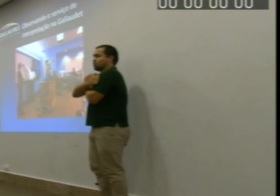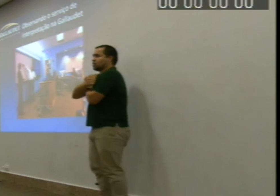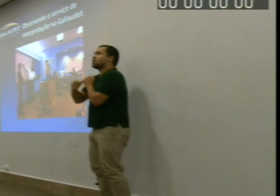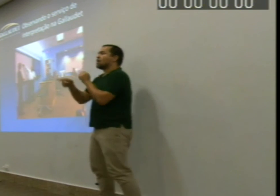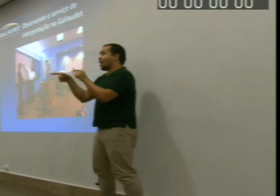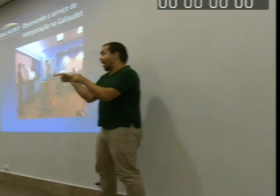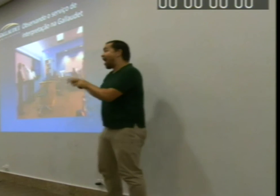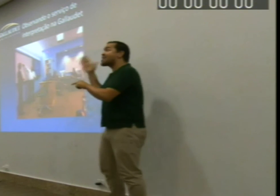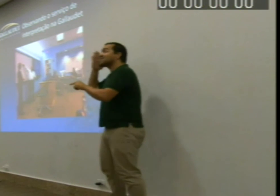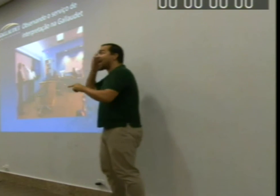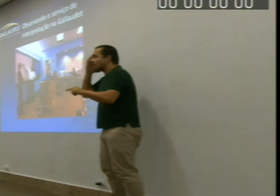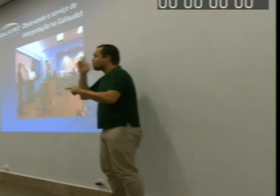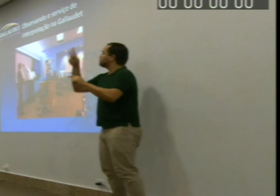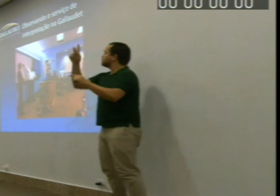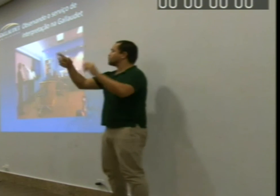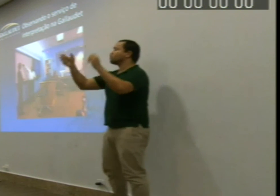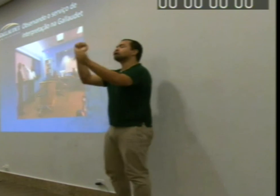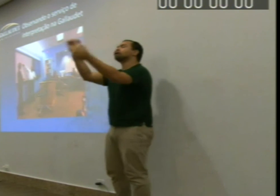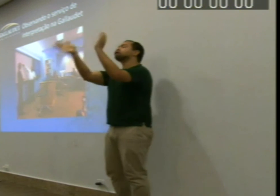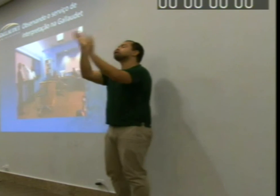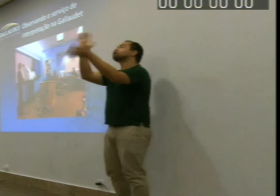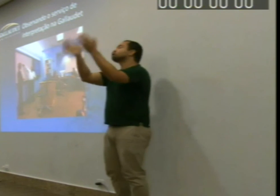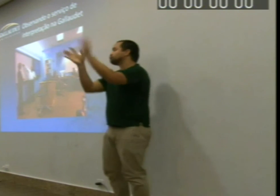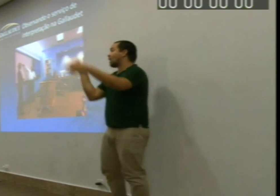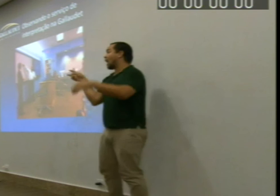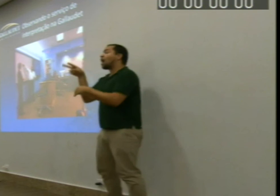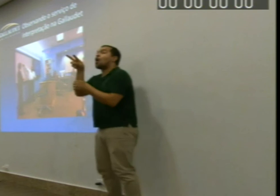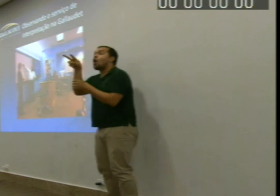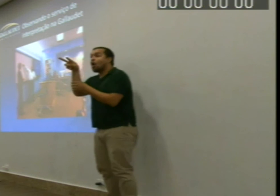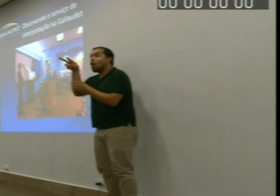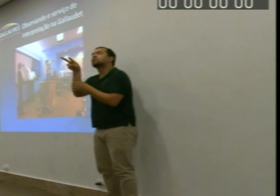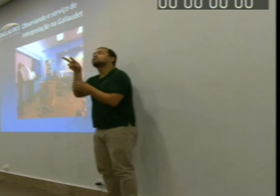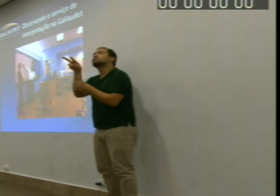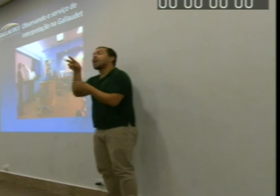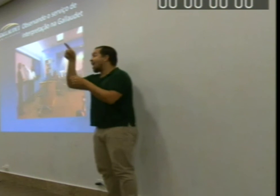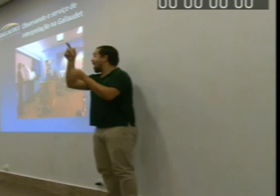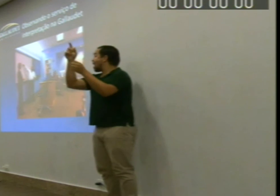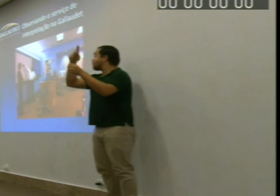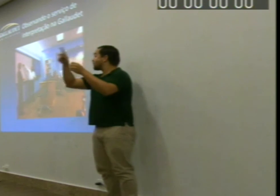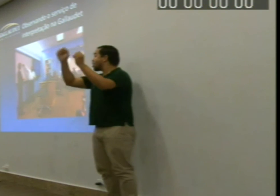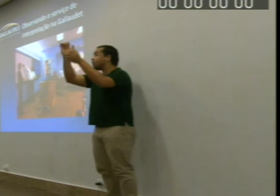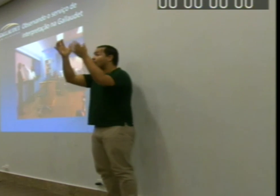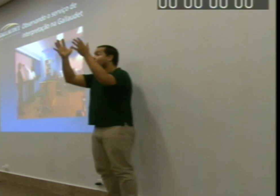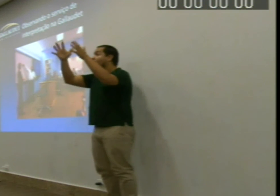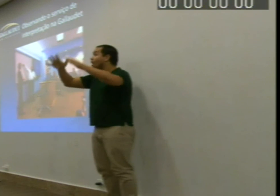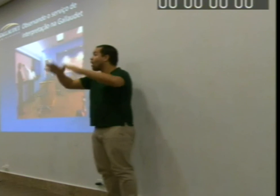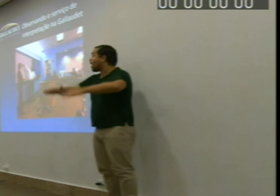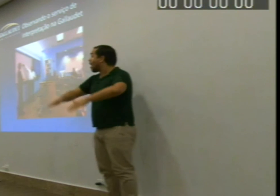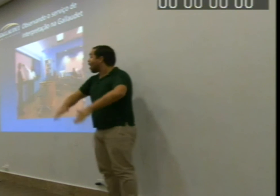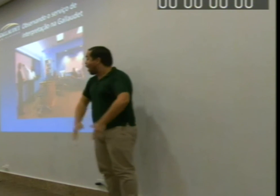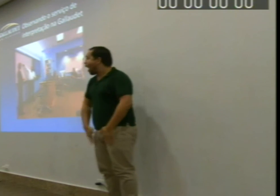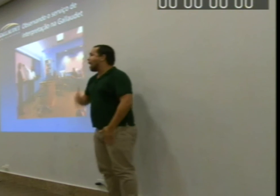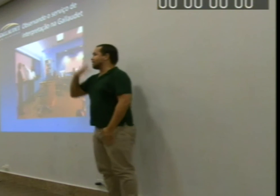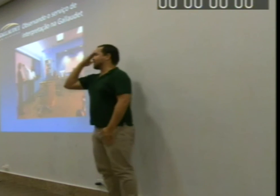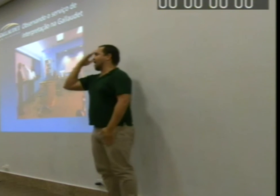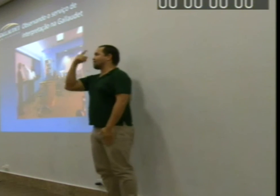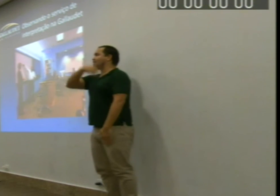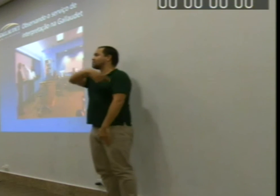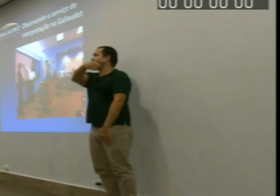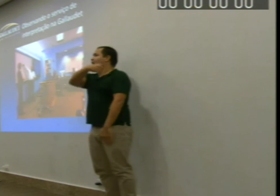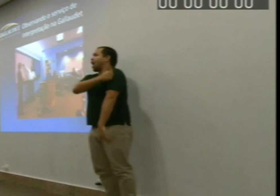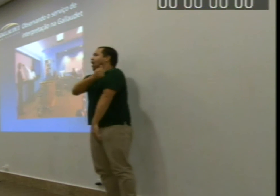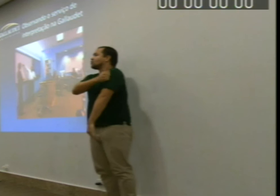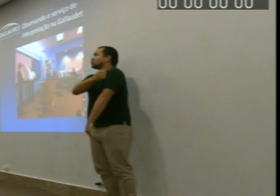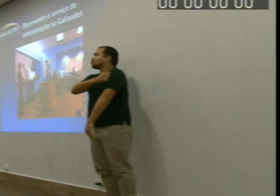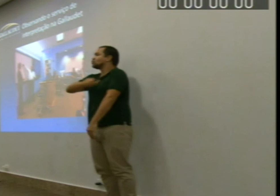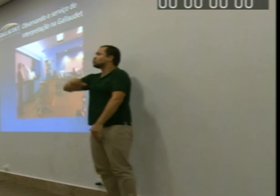ele que os alunos faziam para aquele aluno o professor Então finalizava ela ele olhava ele olhava o professor ah